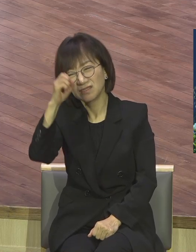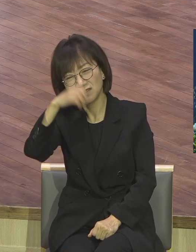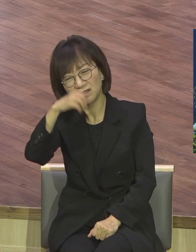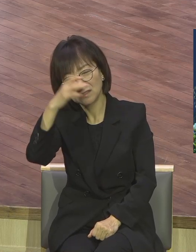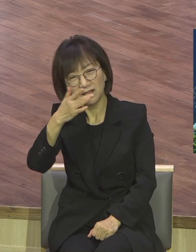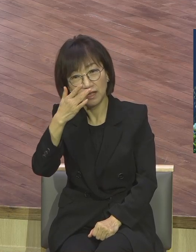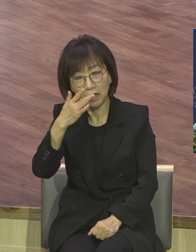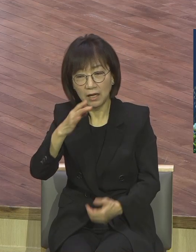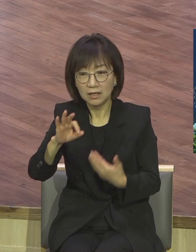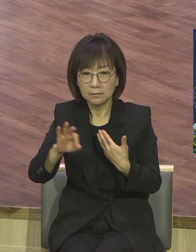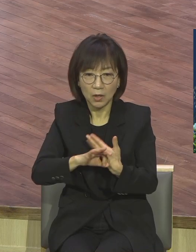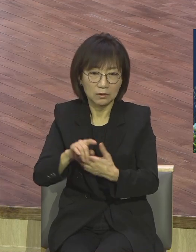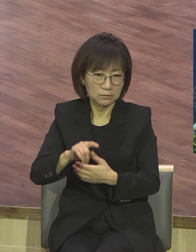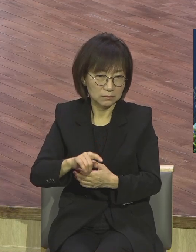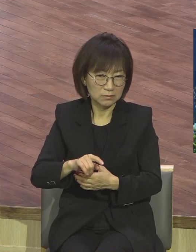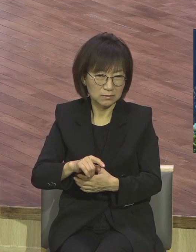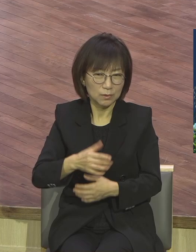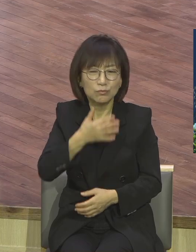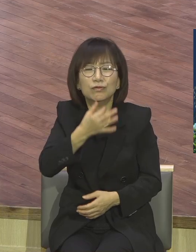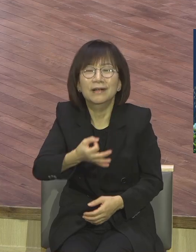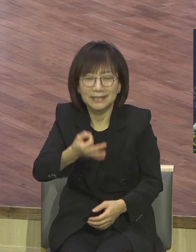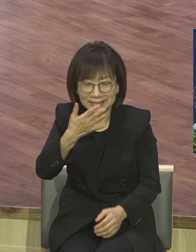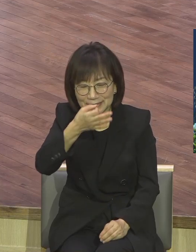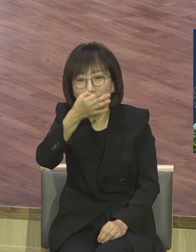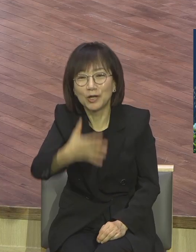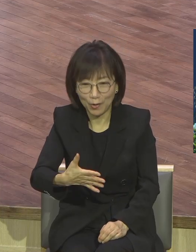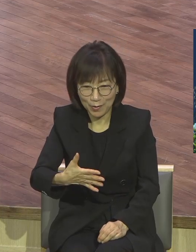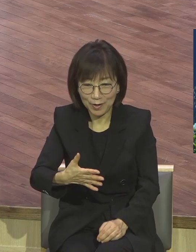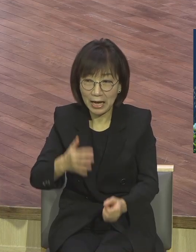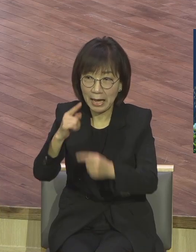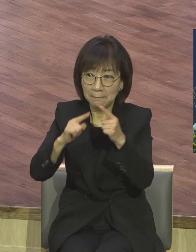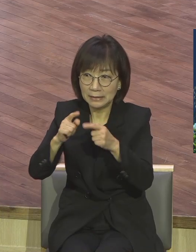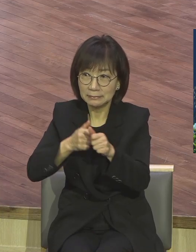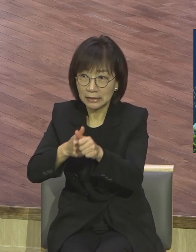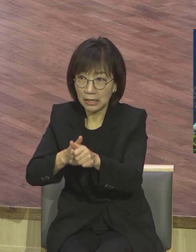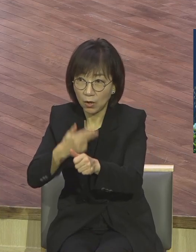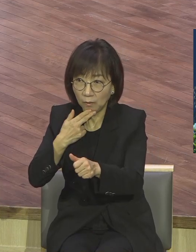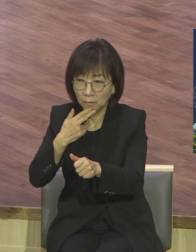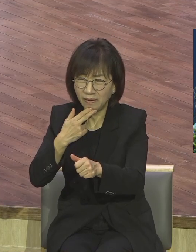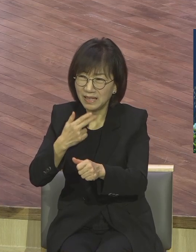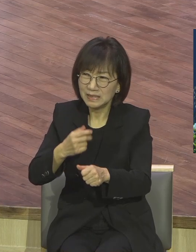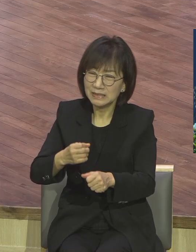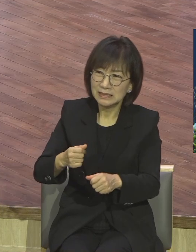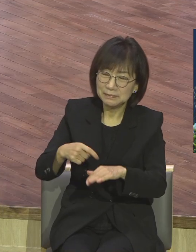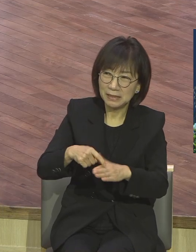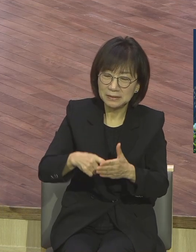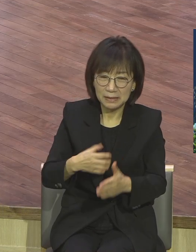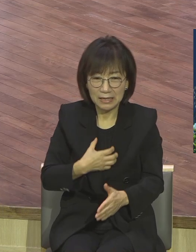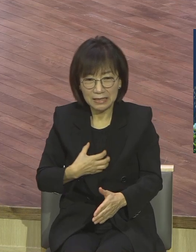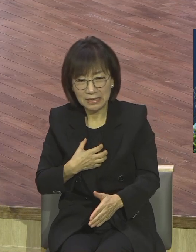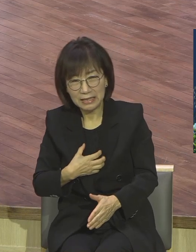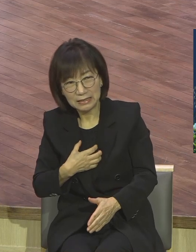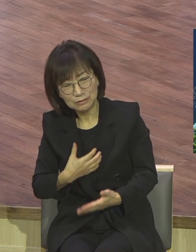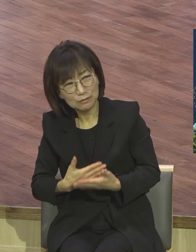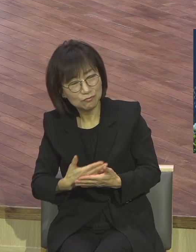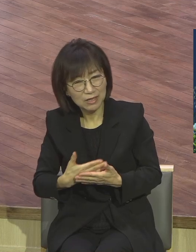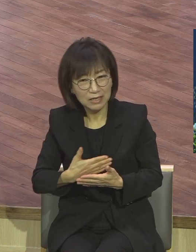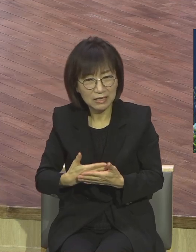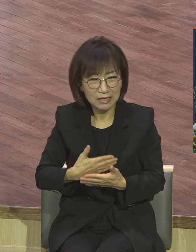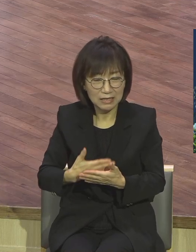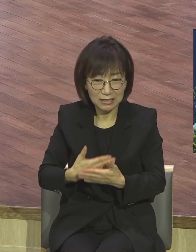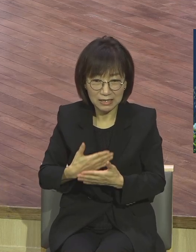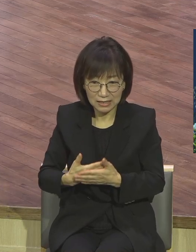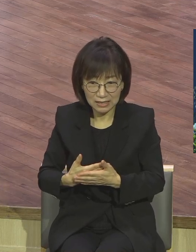이 양심에 걸려가지고 구원받았는데 말씀대로 못 살면 찝찝해가지고 늘 근심 걱정과 불안과 초조 염려